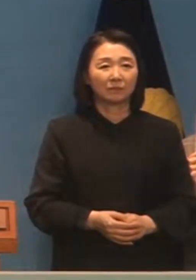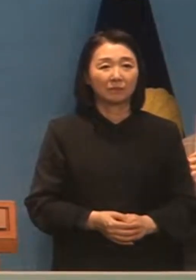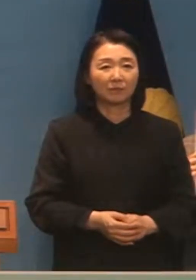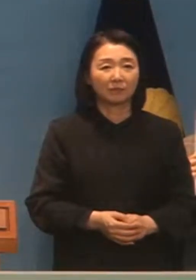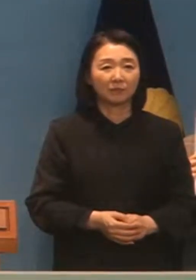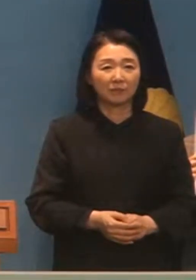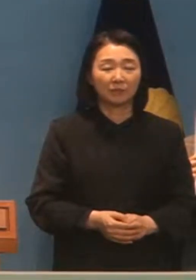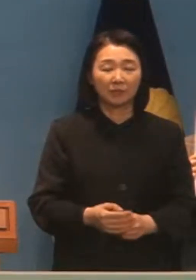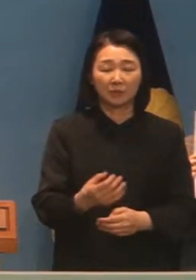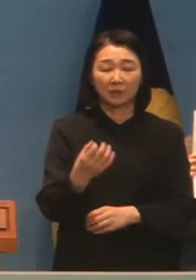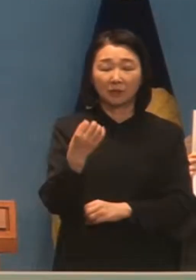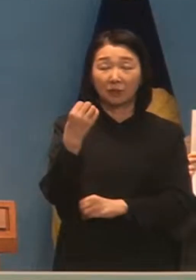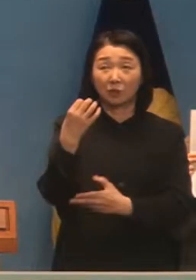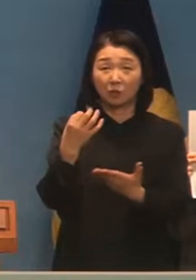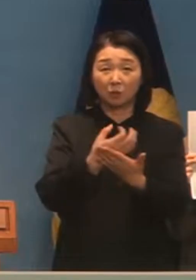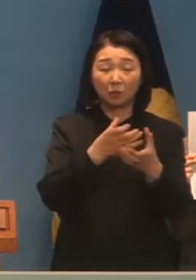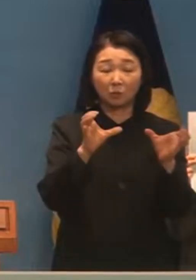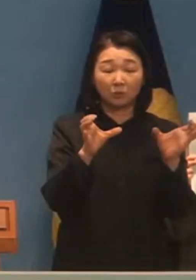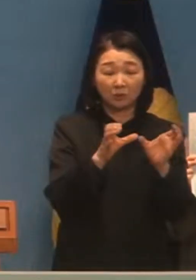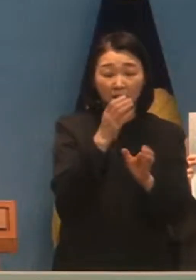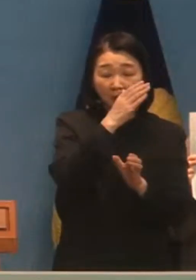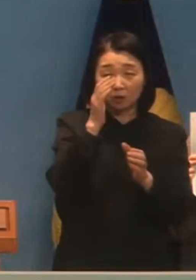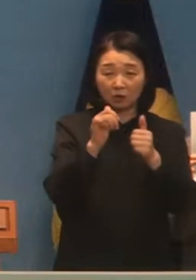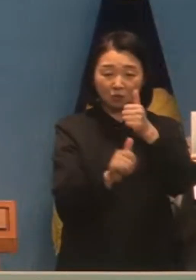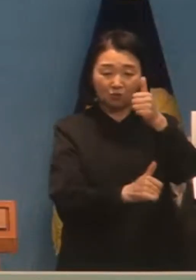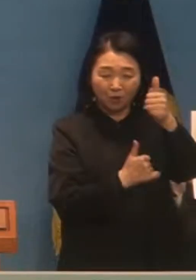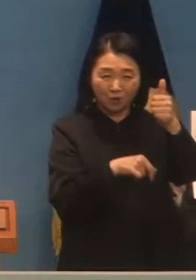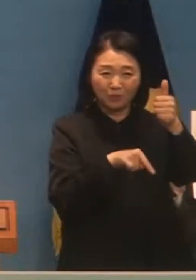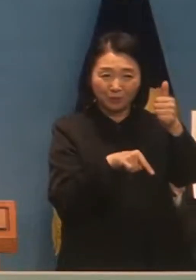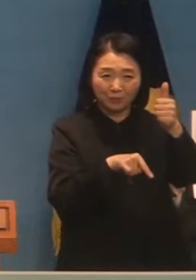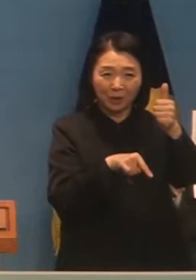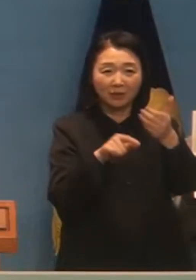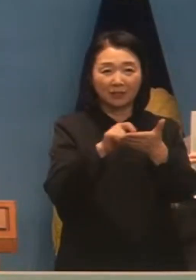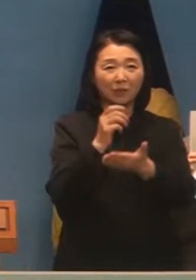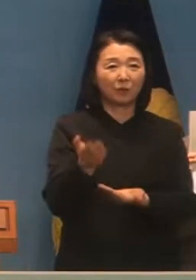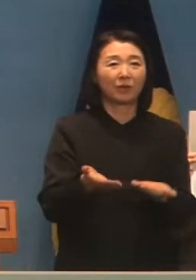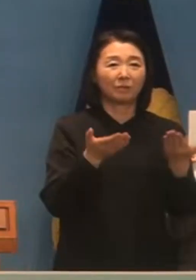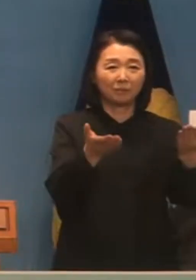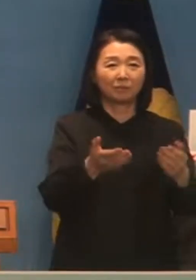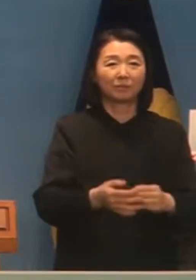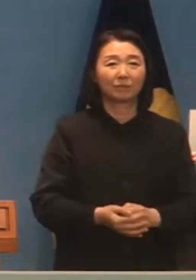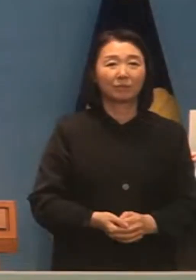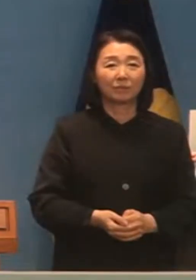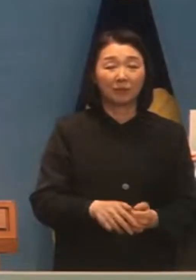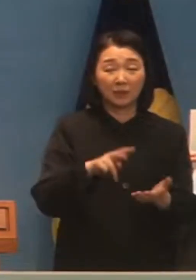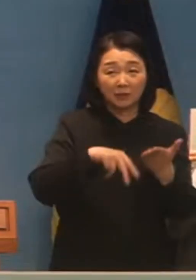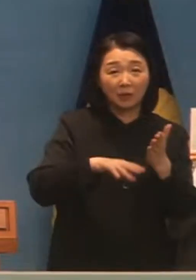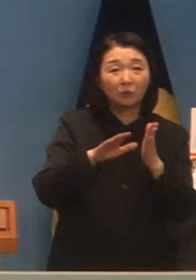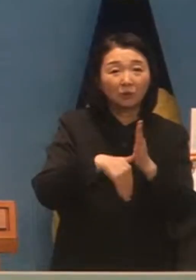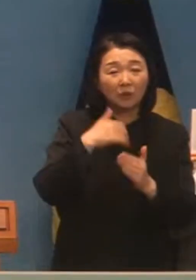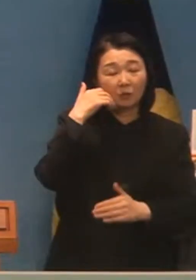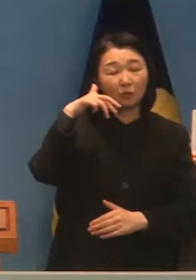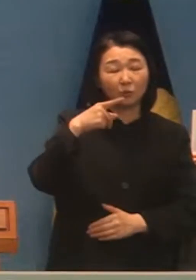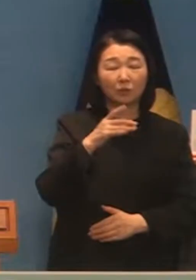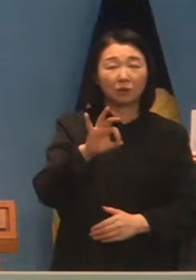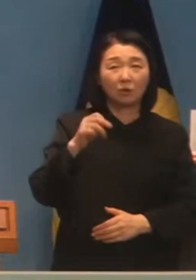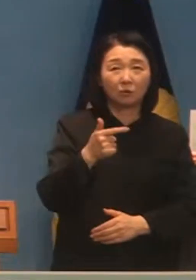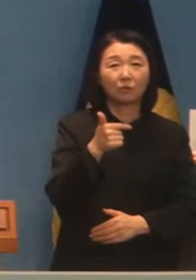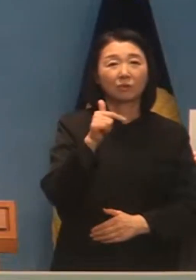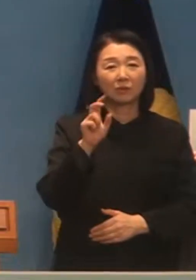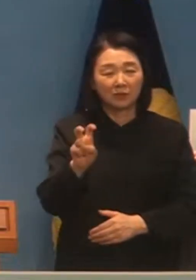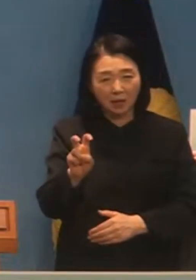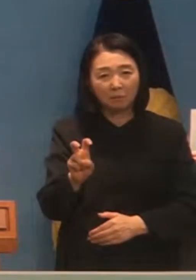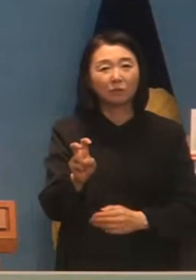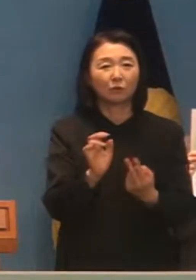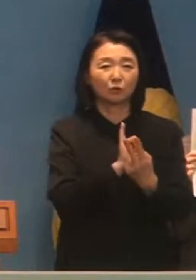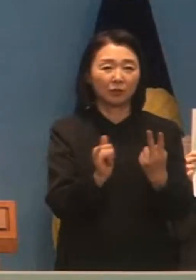마지막으로 기본소득당 청년대학생위원회 운영위원들이 기자회견문을 낭독하겠습니다. 낭독에는 조성윤, 남혜윤